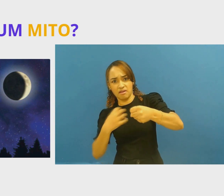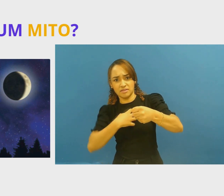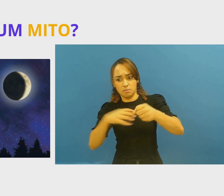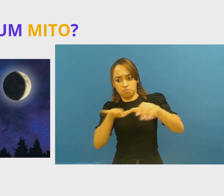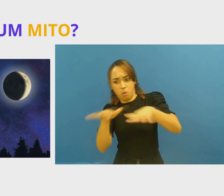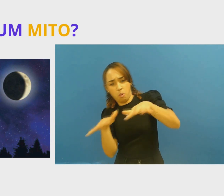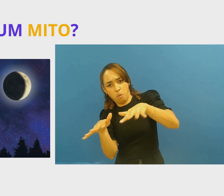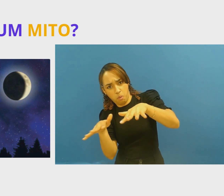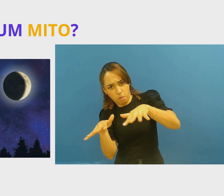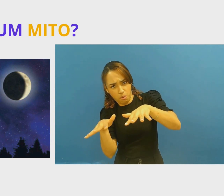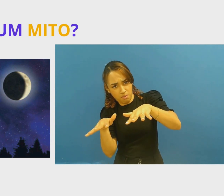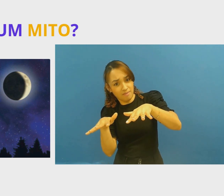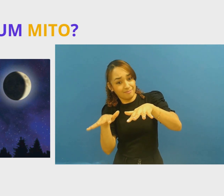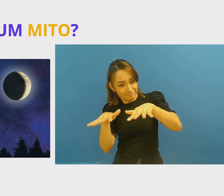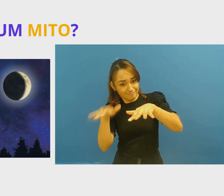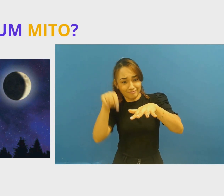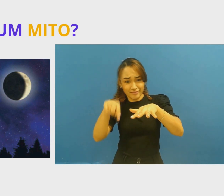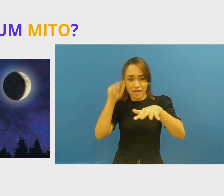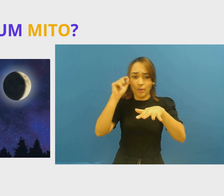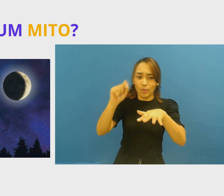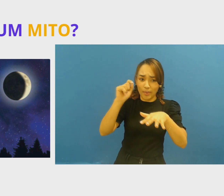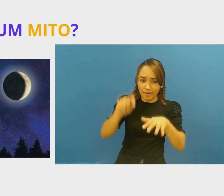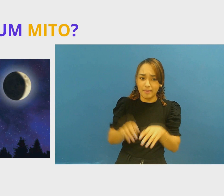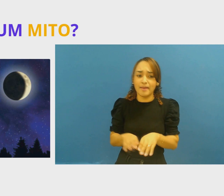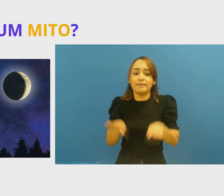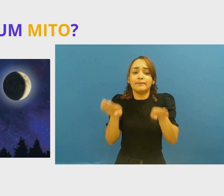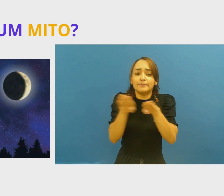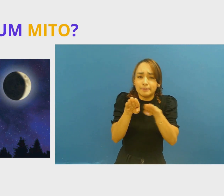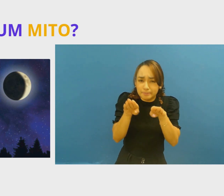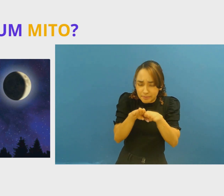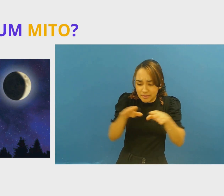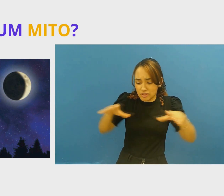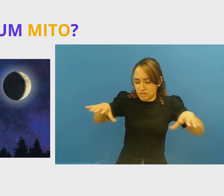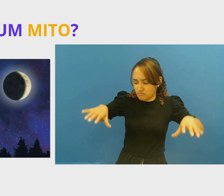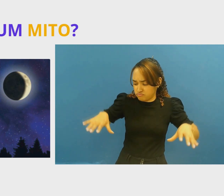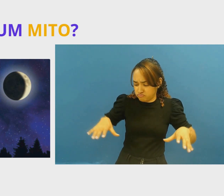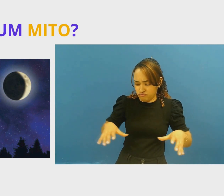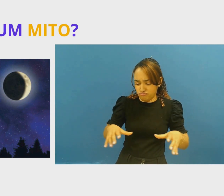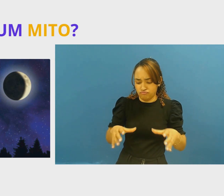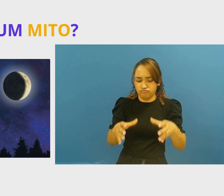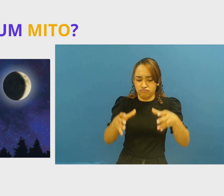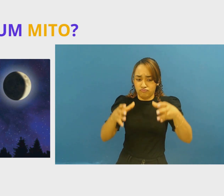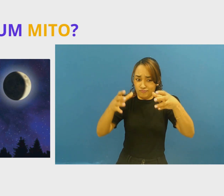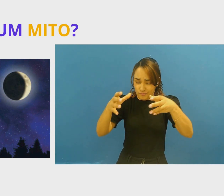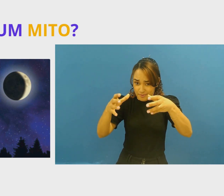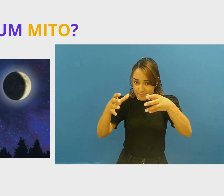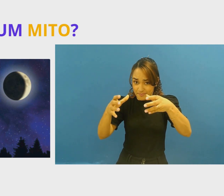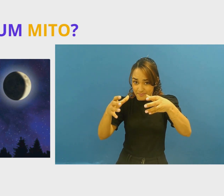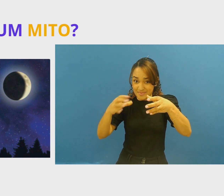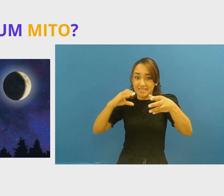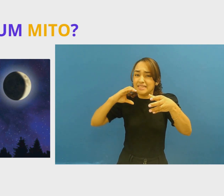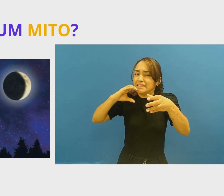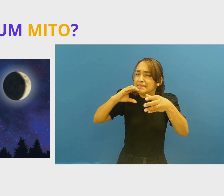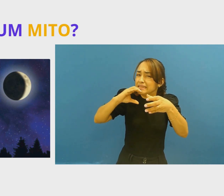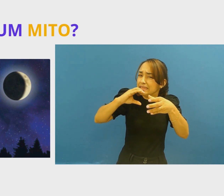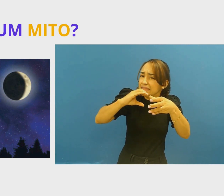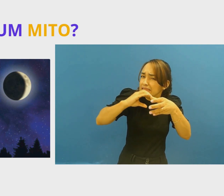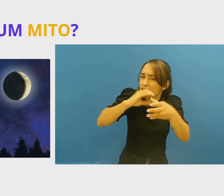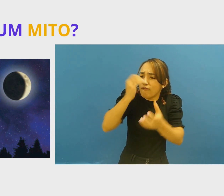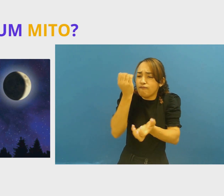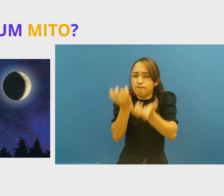que sofrem muito quando isso ocorre. Há também vulcões em suas